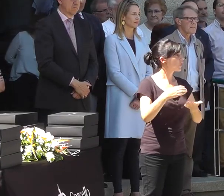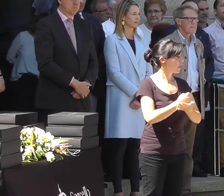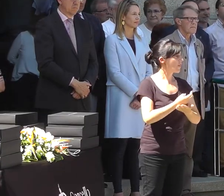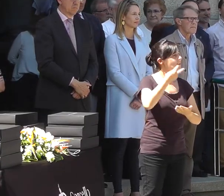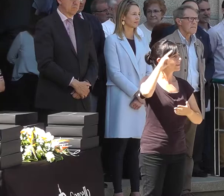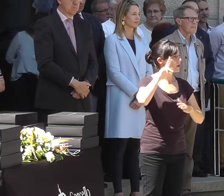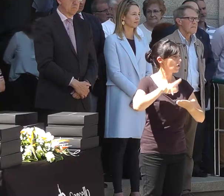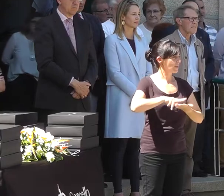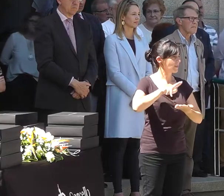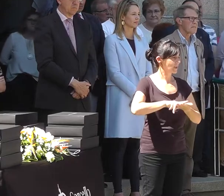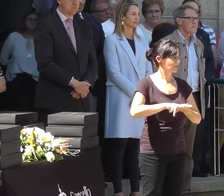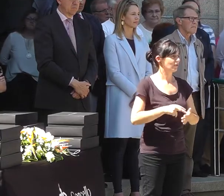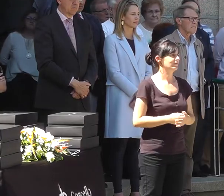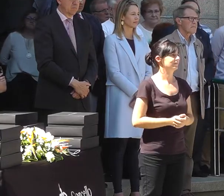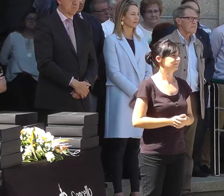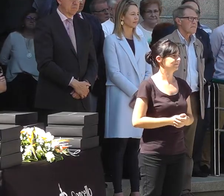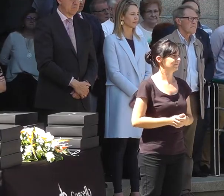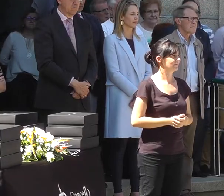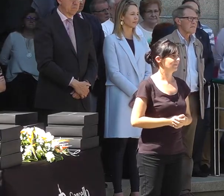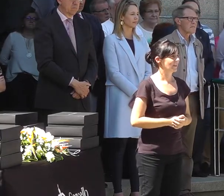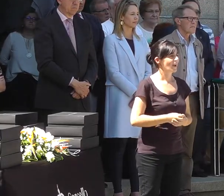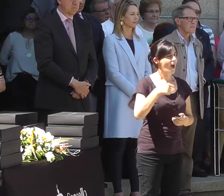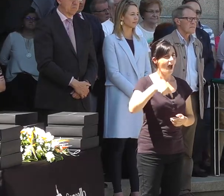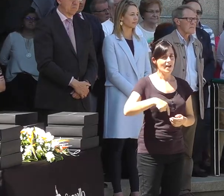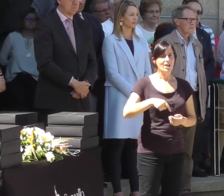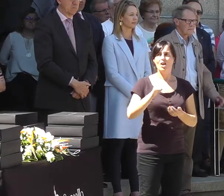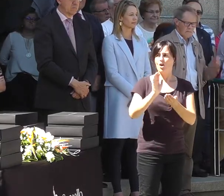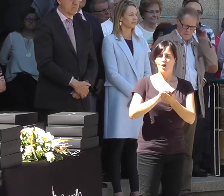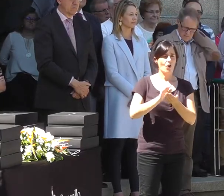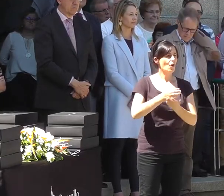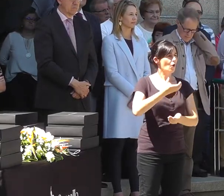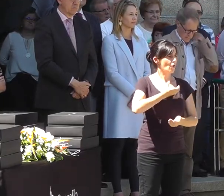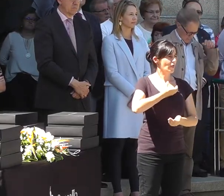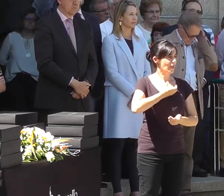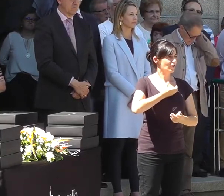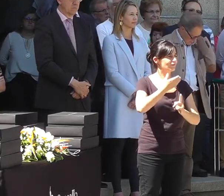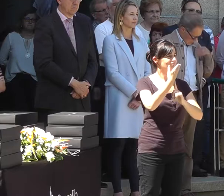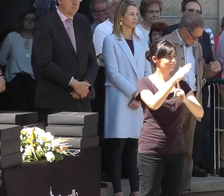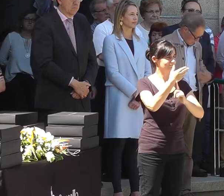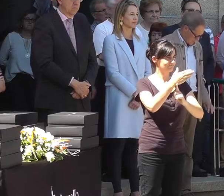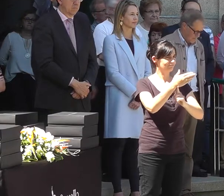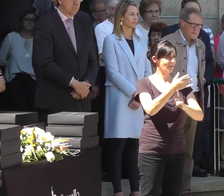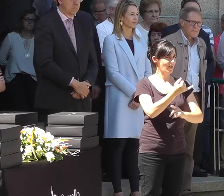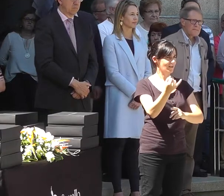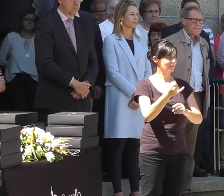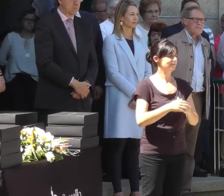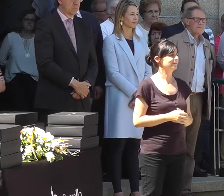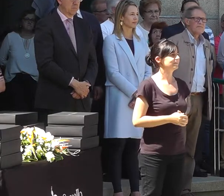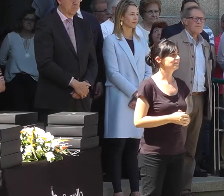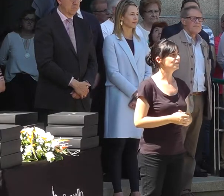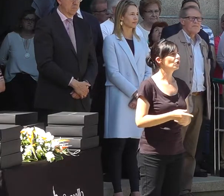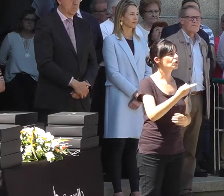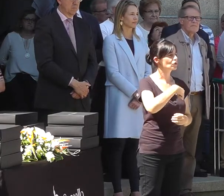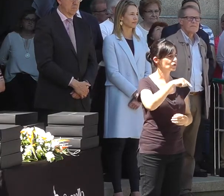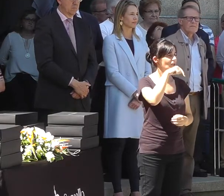dende a nosa casa do concello. Neste sinxelo acto de izado, estamos poñendo o noso